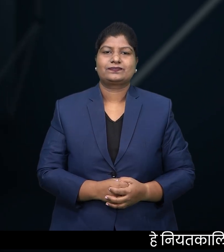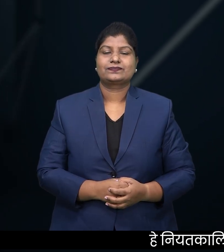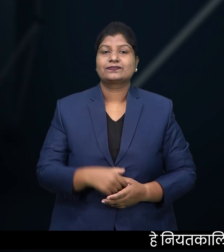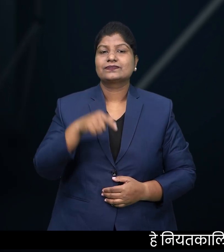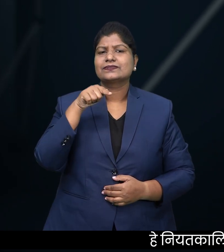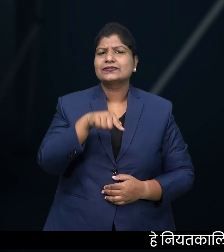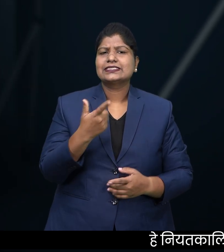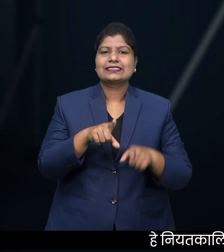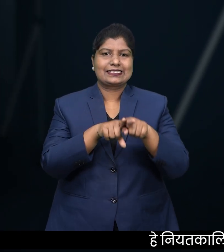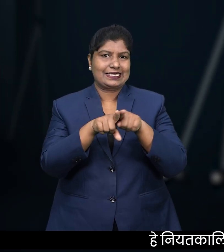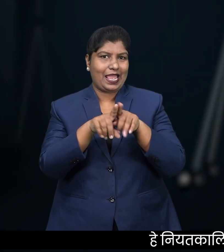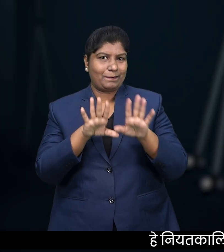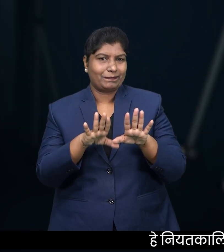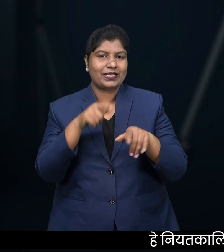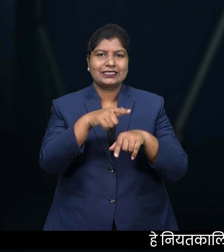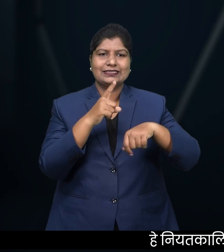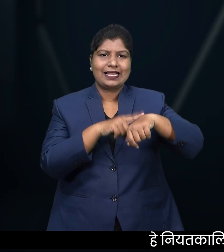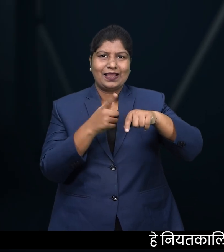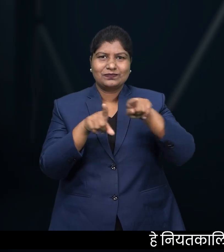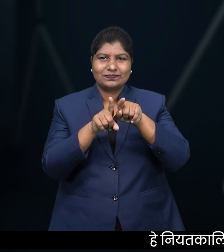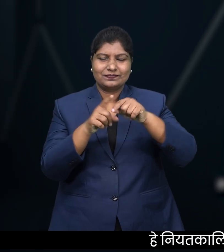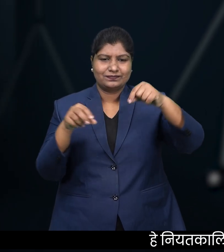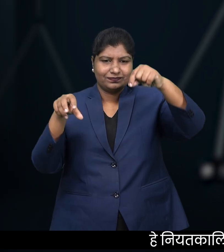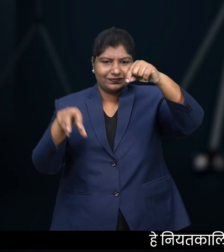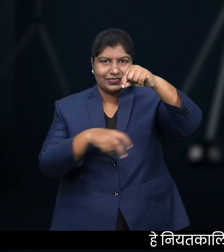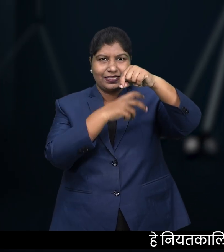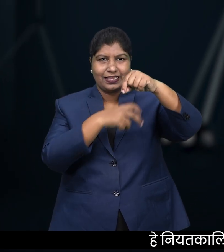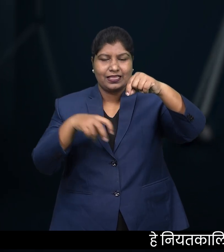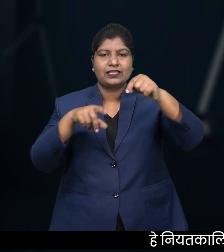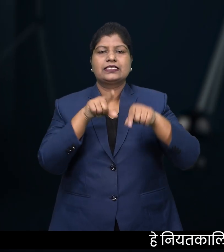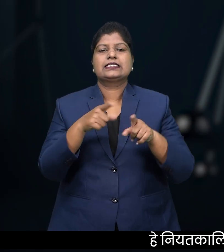हे नियतकालिक गतीचे उदाहरण आहे.